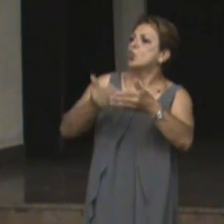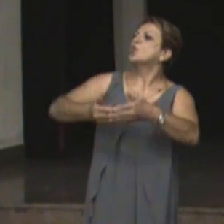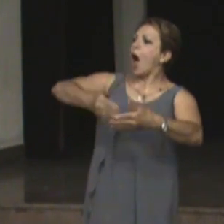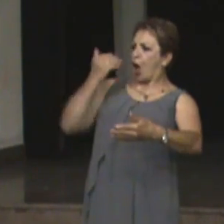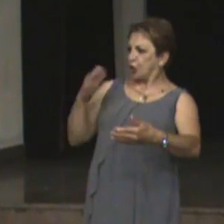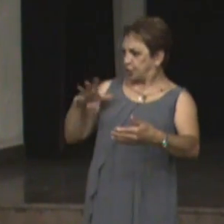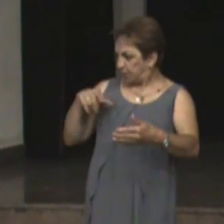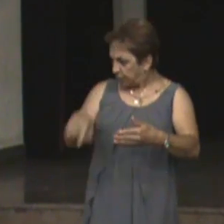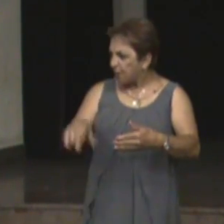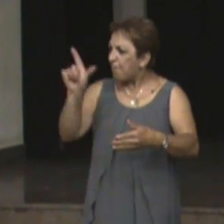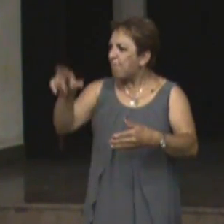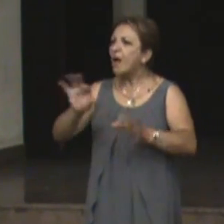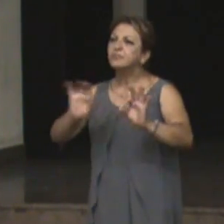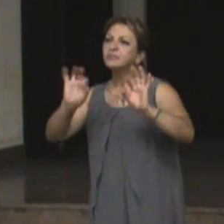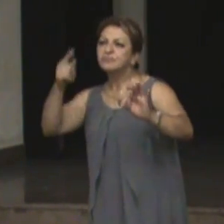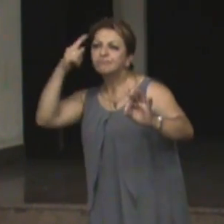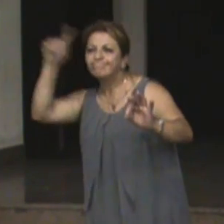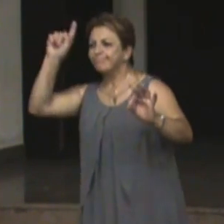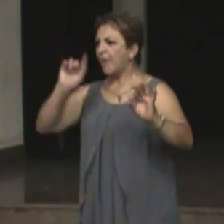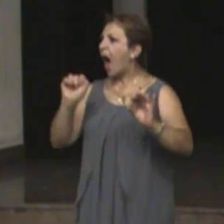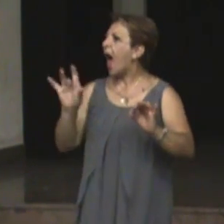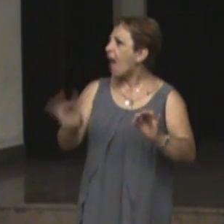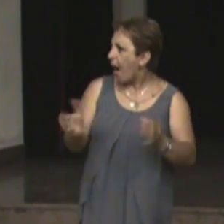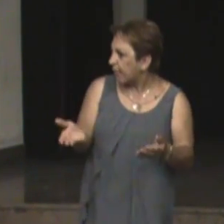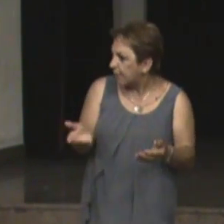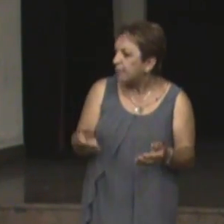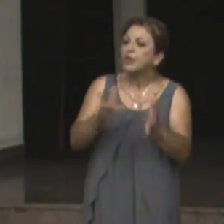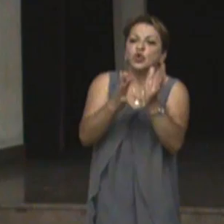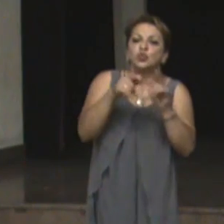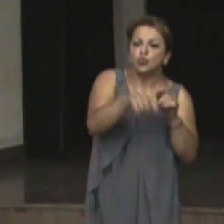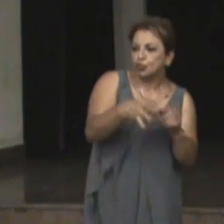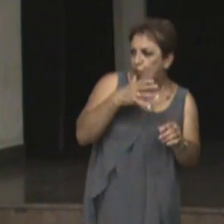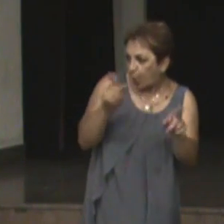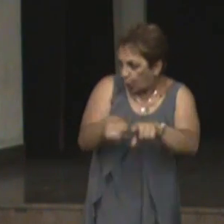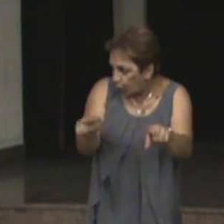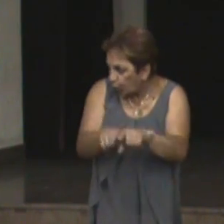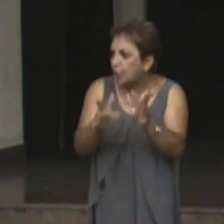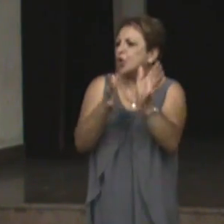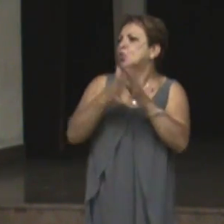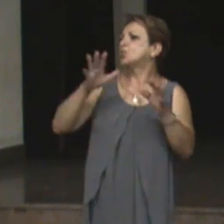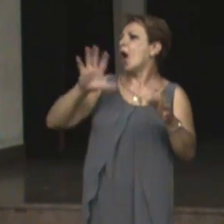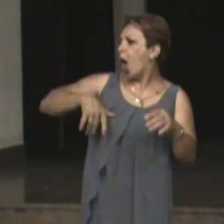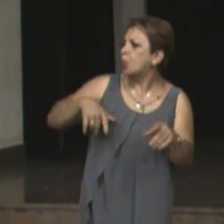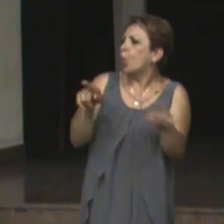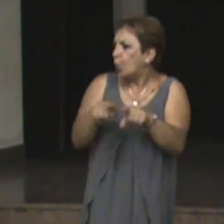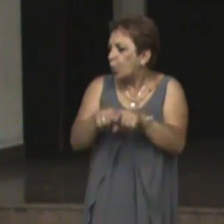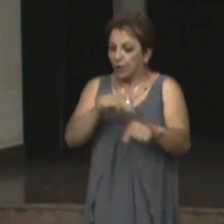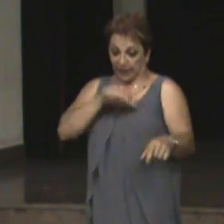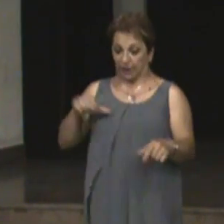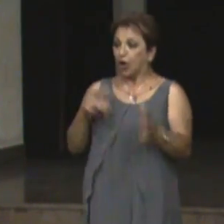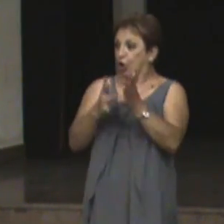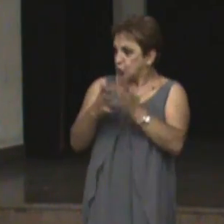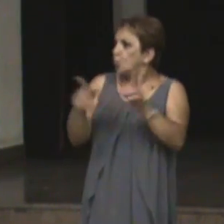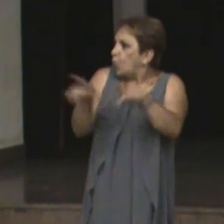մարդիկ առակներով խոսել են, պատմել են առակներ Քրիստոսի ժամանակ, Քրիստոսից հետո է, եւ ինքը Քրիստոս